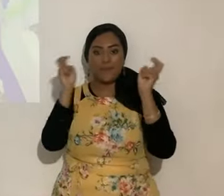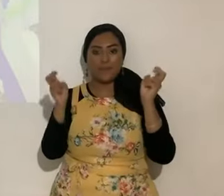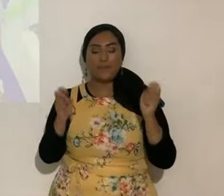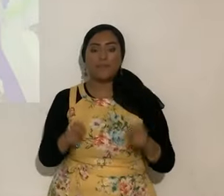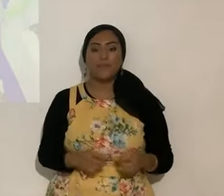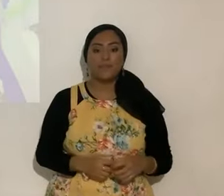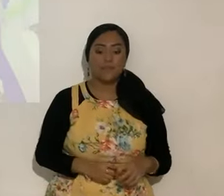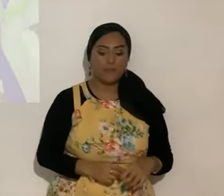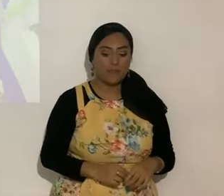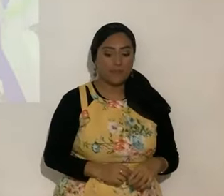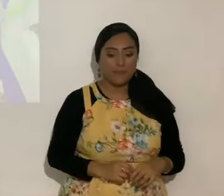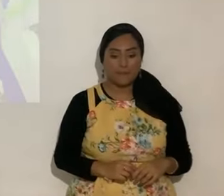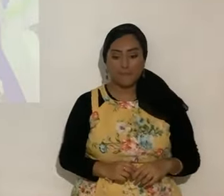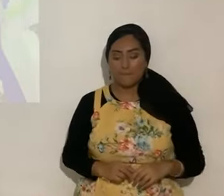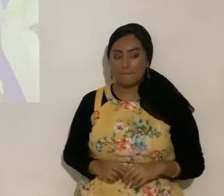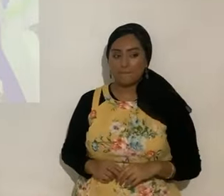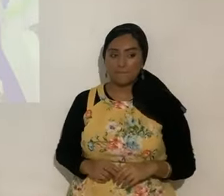Bueno, entonces,